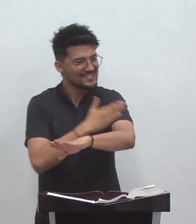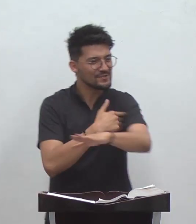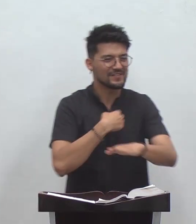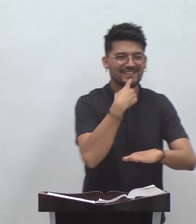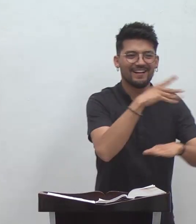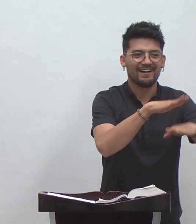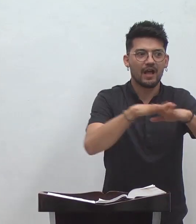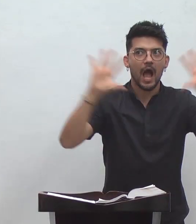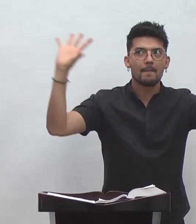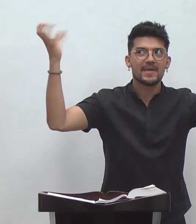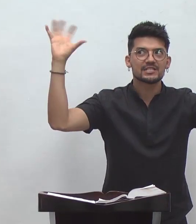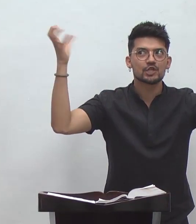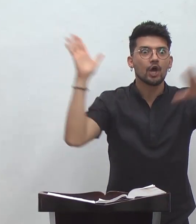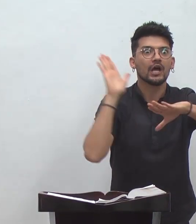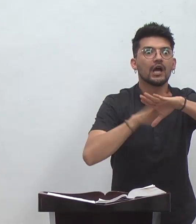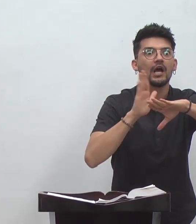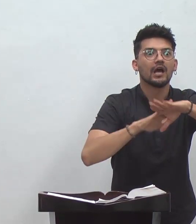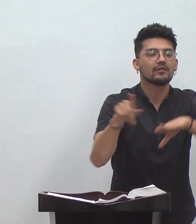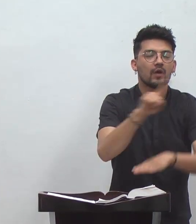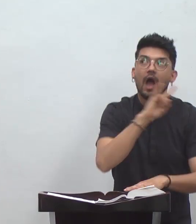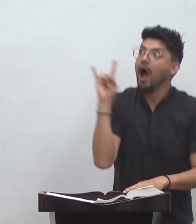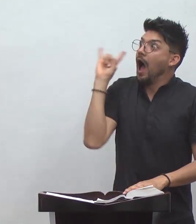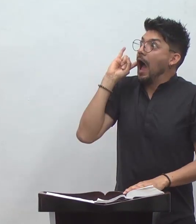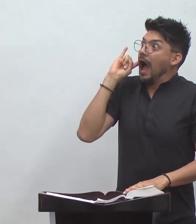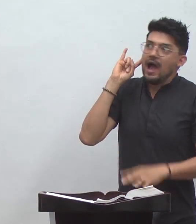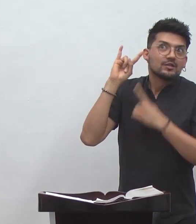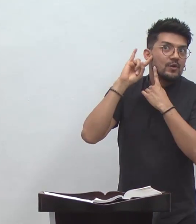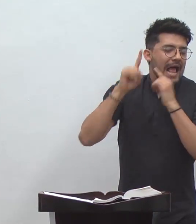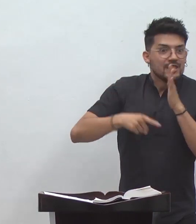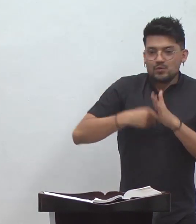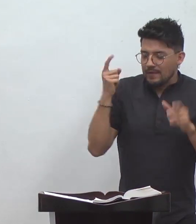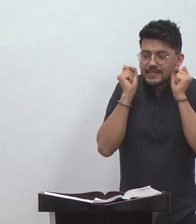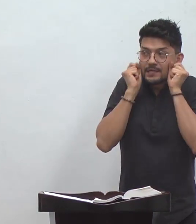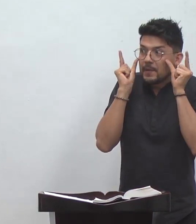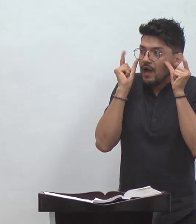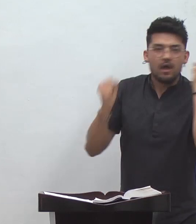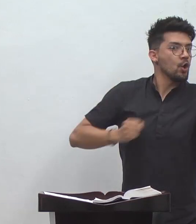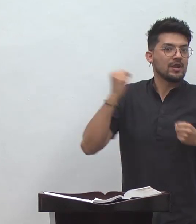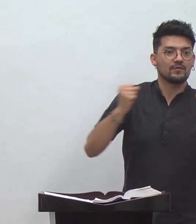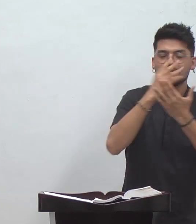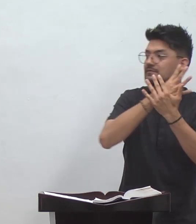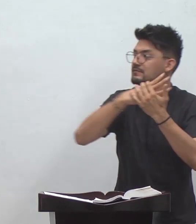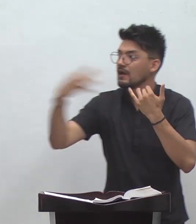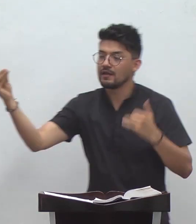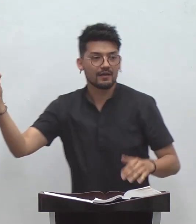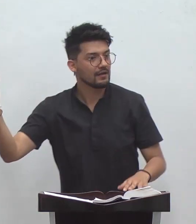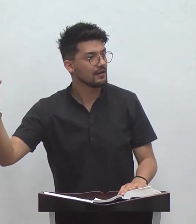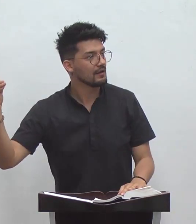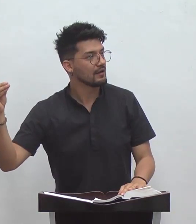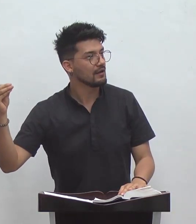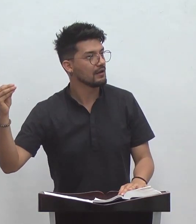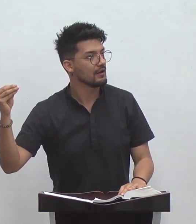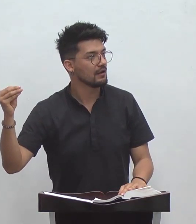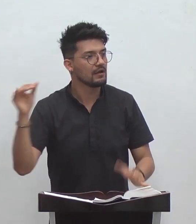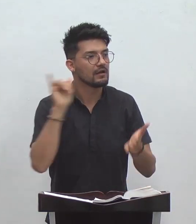Recuerda que yo le comenté acerca de un llamado, de un sonido de alerta ante un simulacro, ante un sismo en el cual debemos